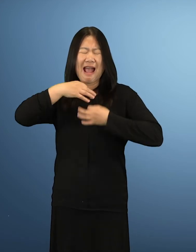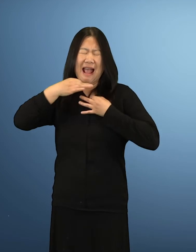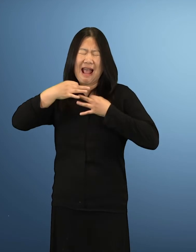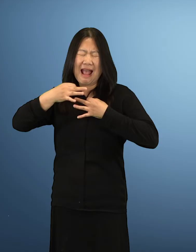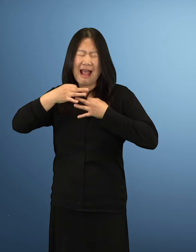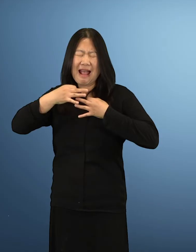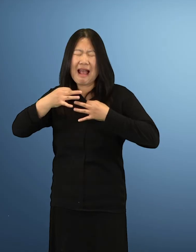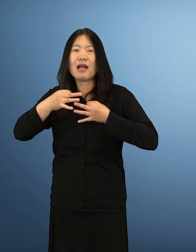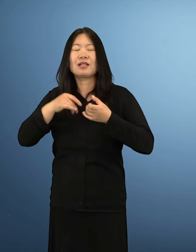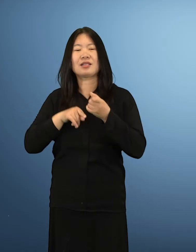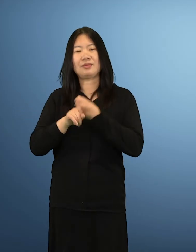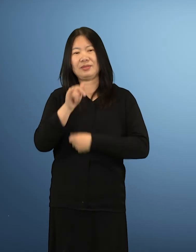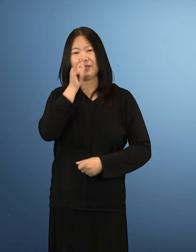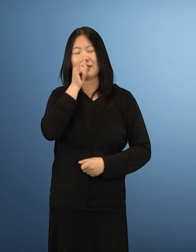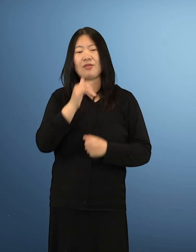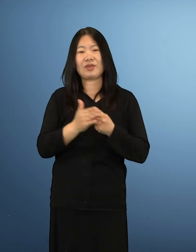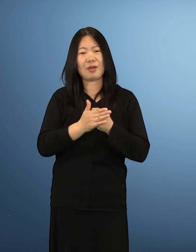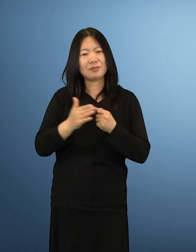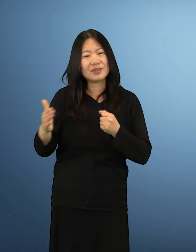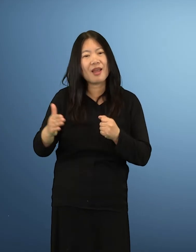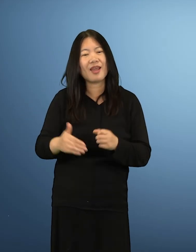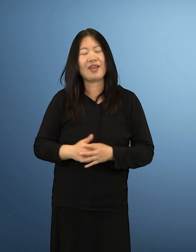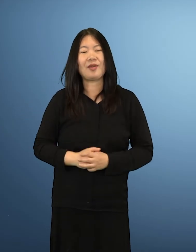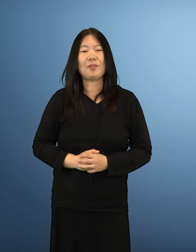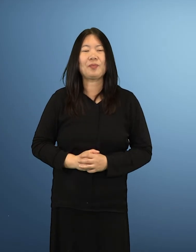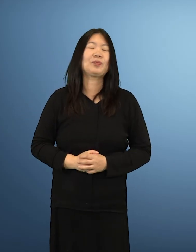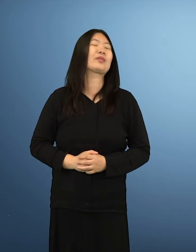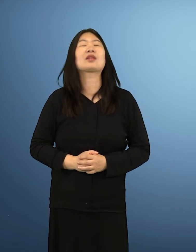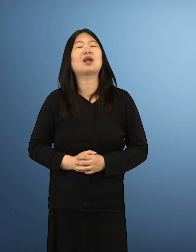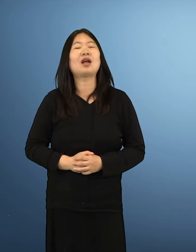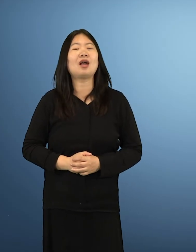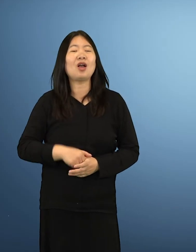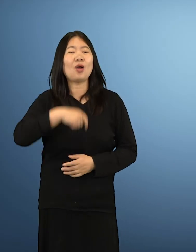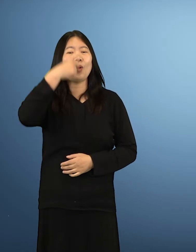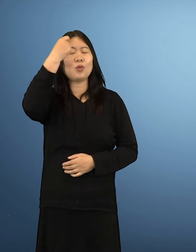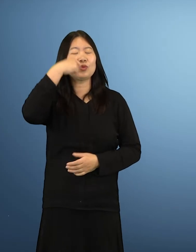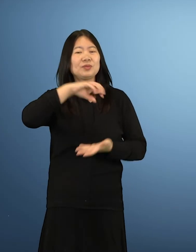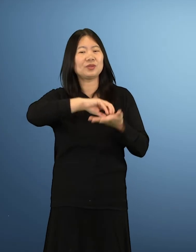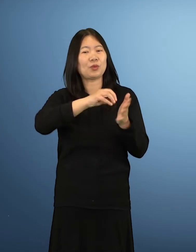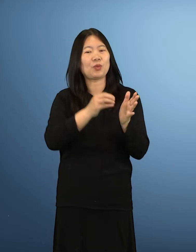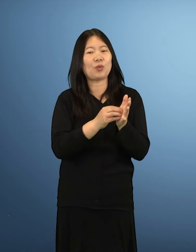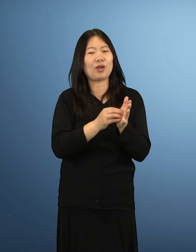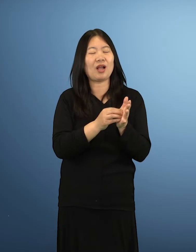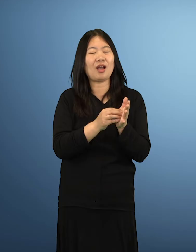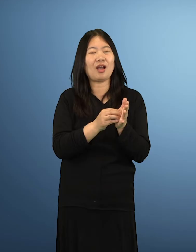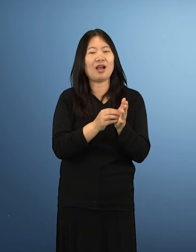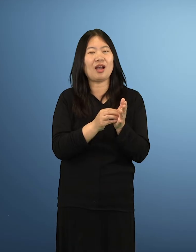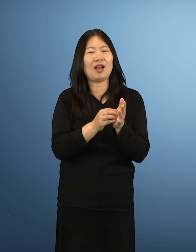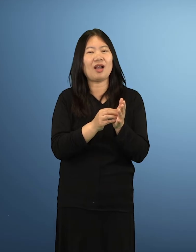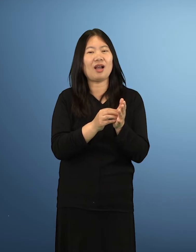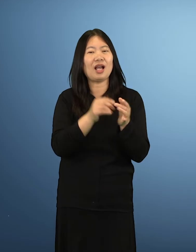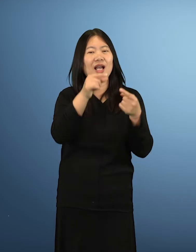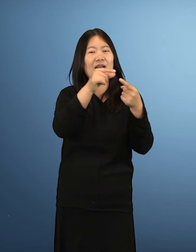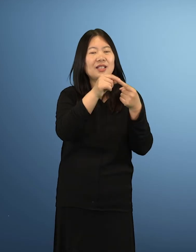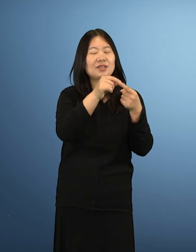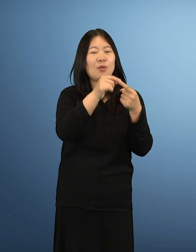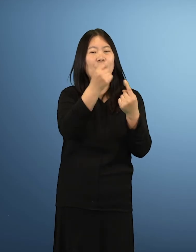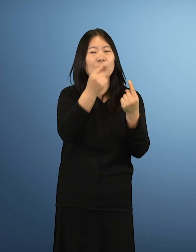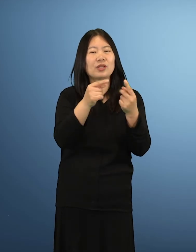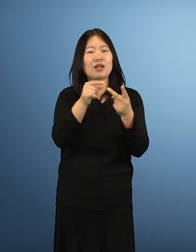얘기하는 거예요. 그러면 여러분 무슨 뜻이 됩니까? 울음의 강도가 일정해요? 더